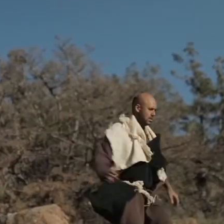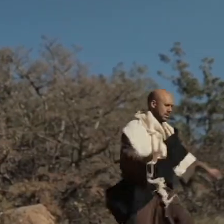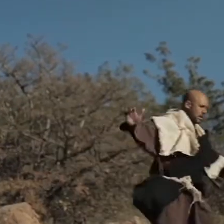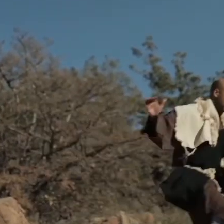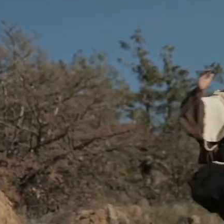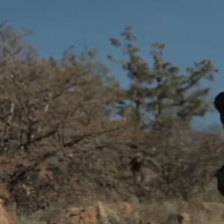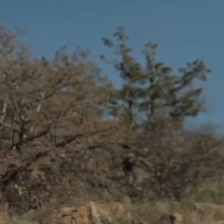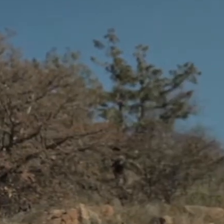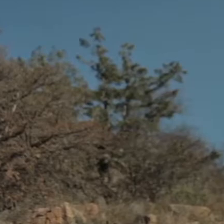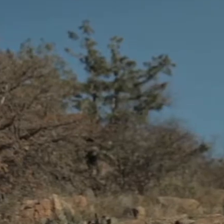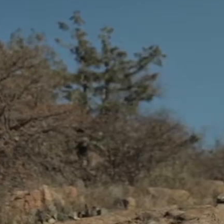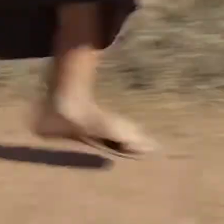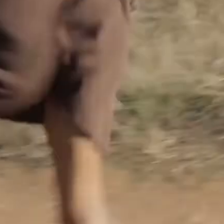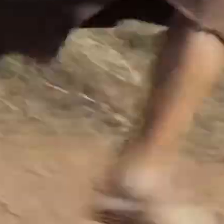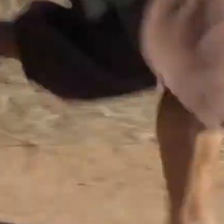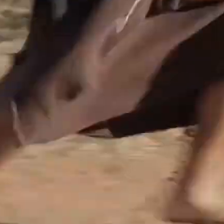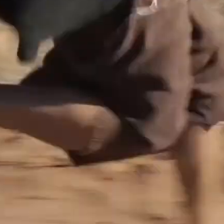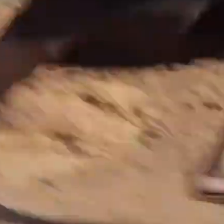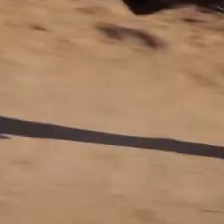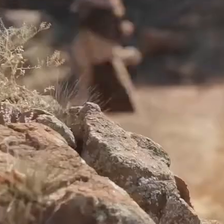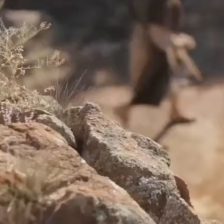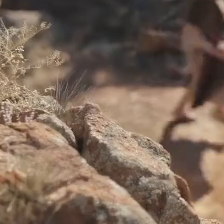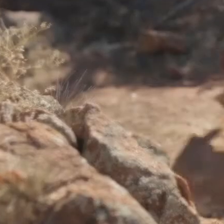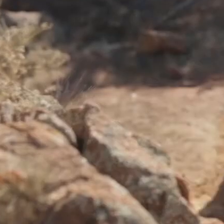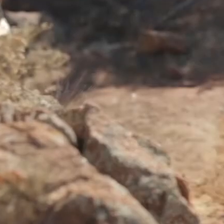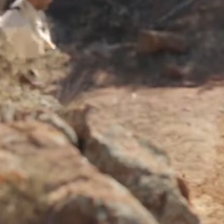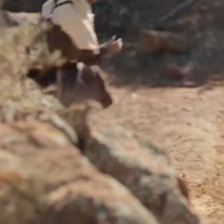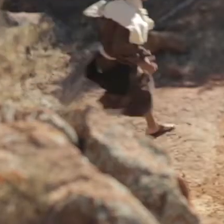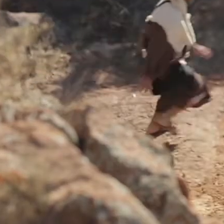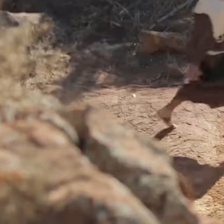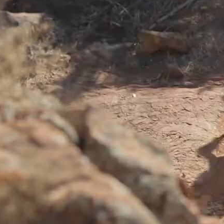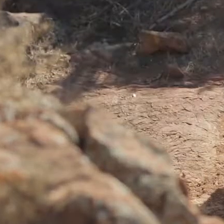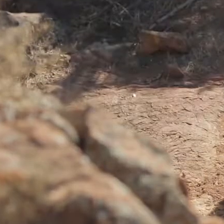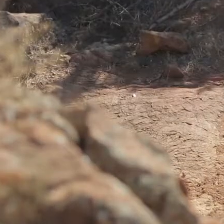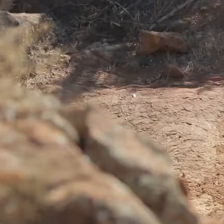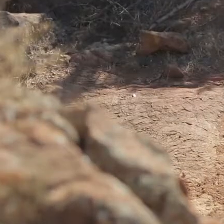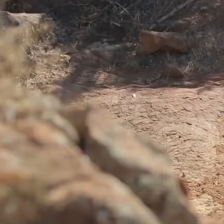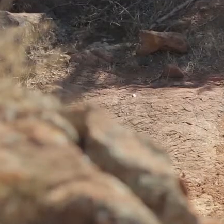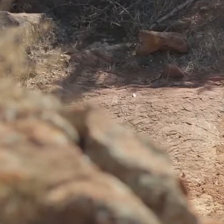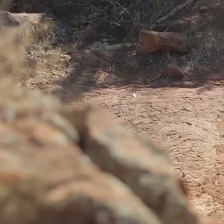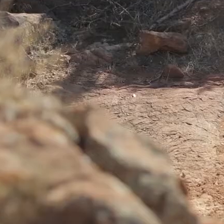Thank you.